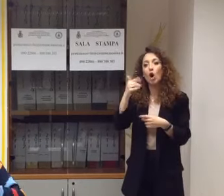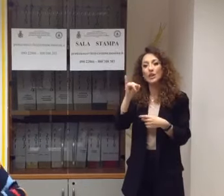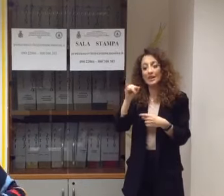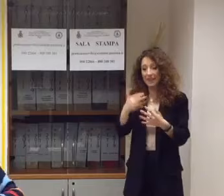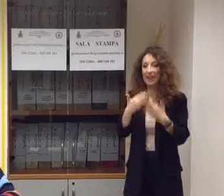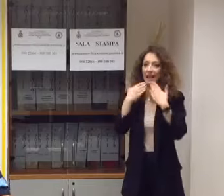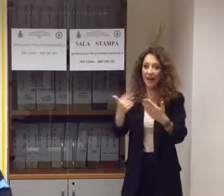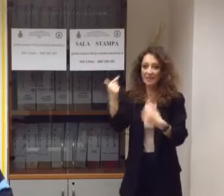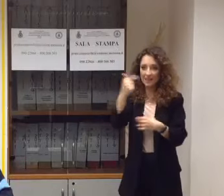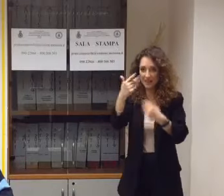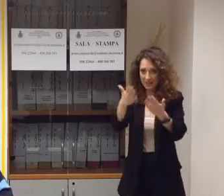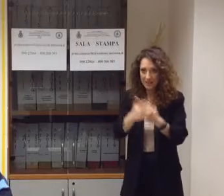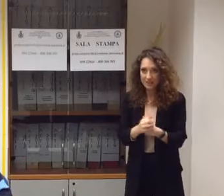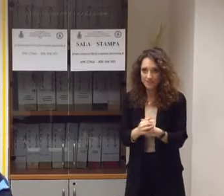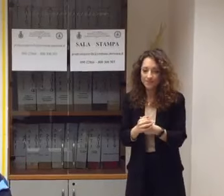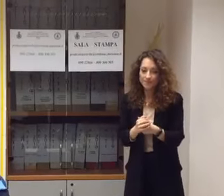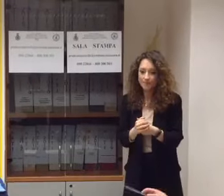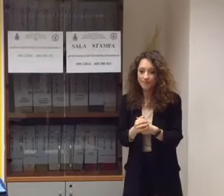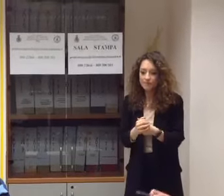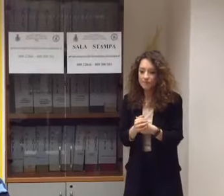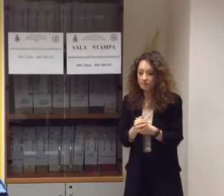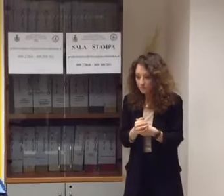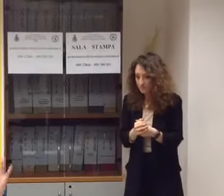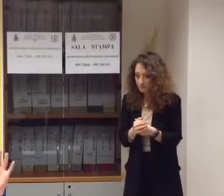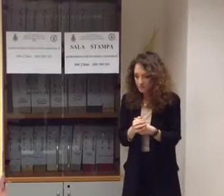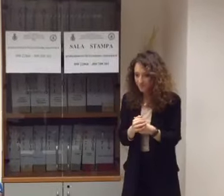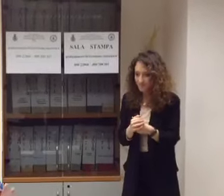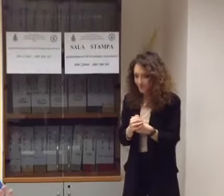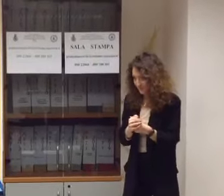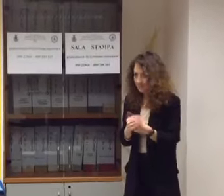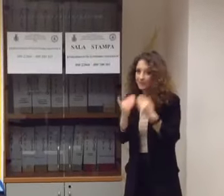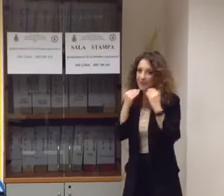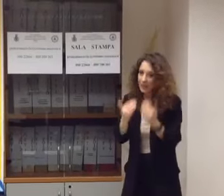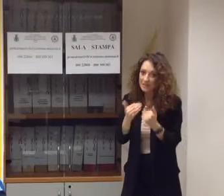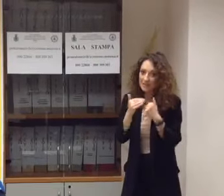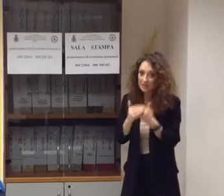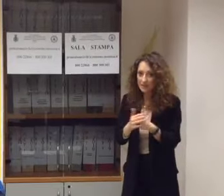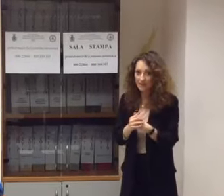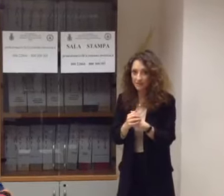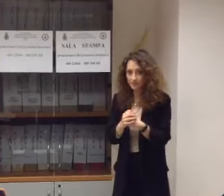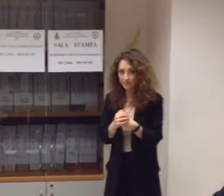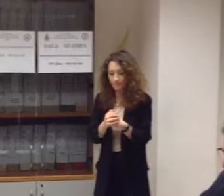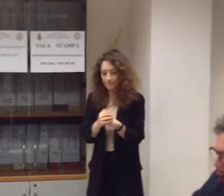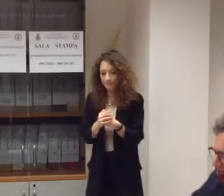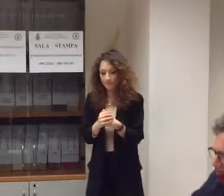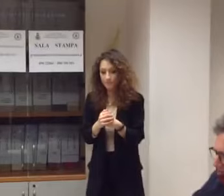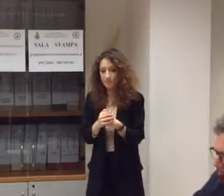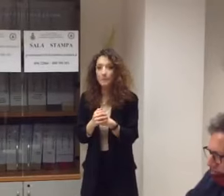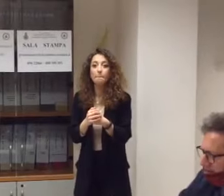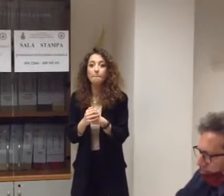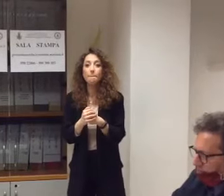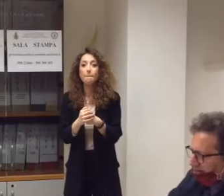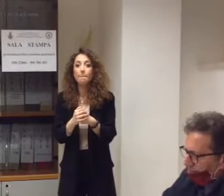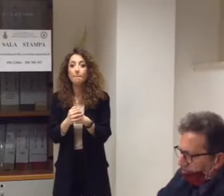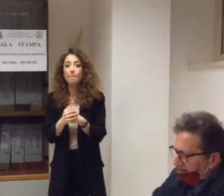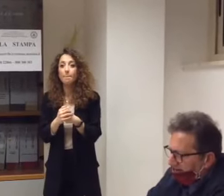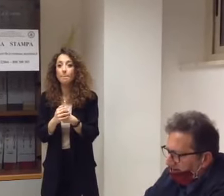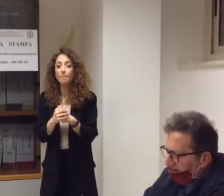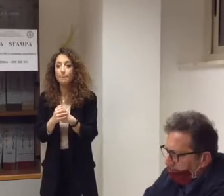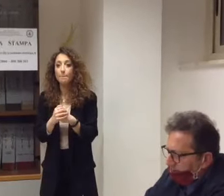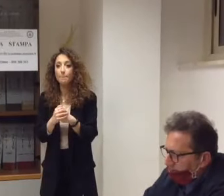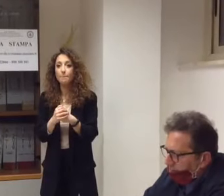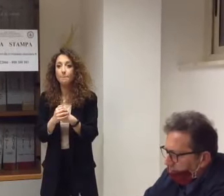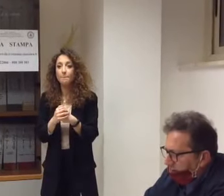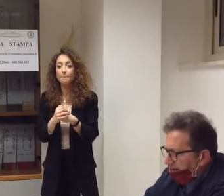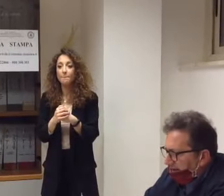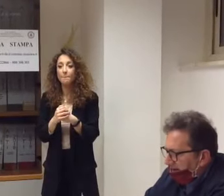ringraziamo. E la signora Arena che già ci ha fatto altre mascherine. Sì, lo so, grazie. Quindi, la signora la ditta MT Termoimpianti di Massonardi di Tommaso delle passate